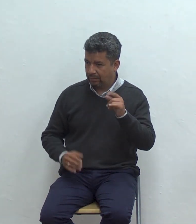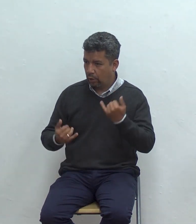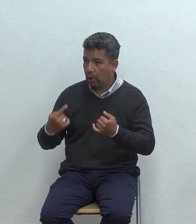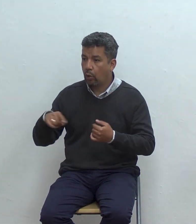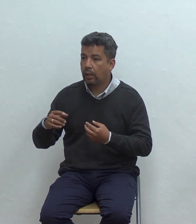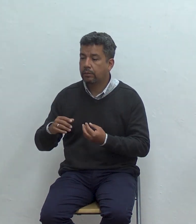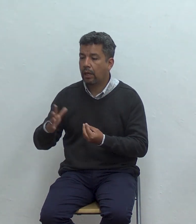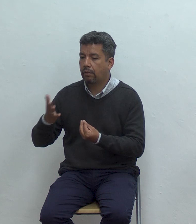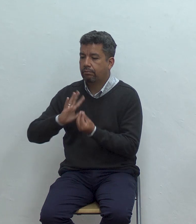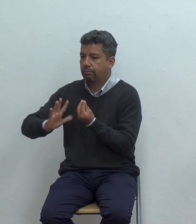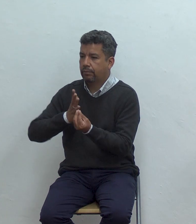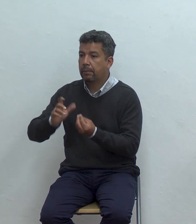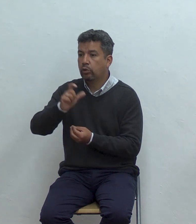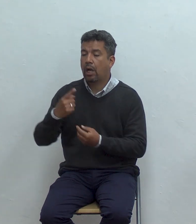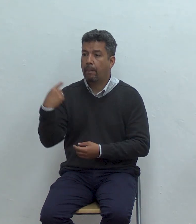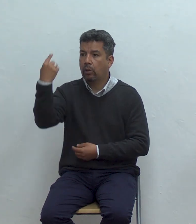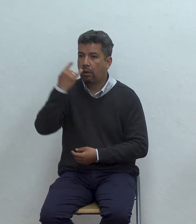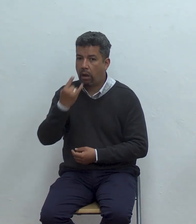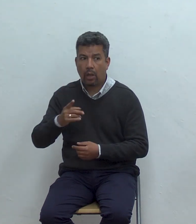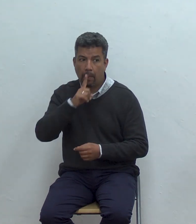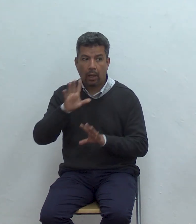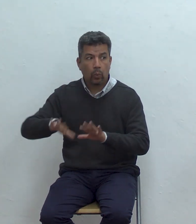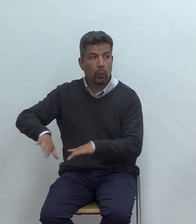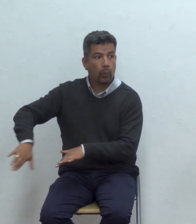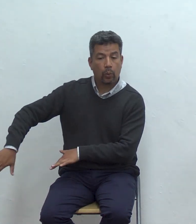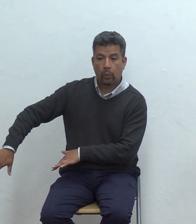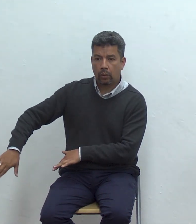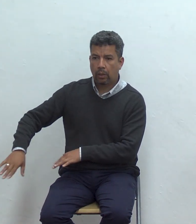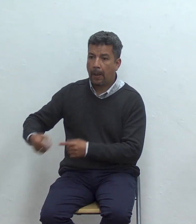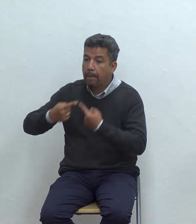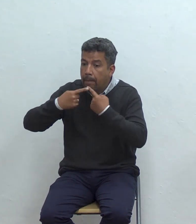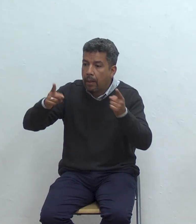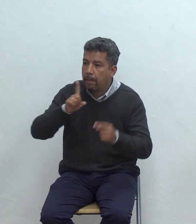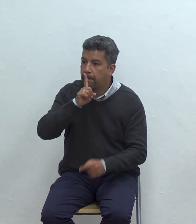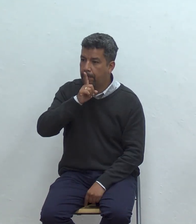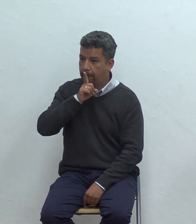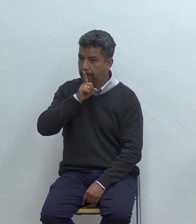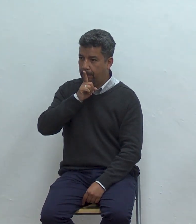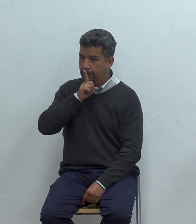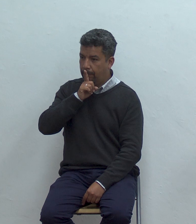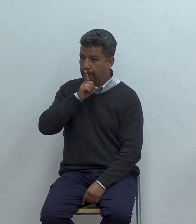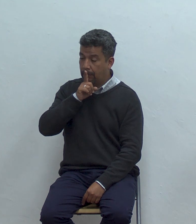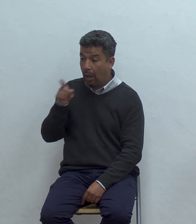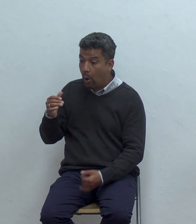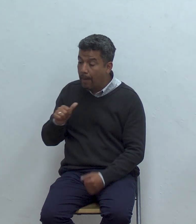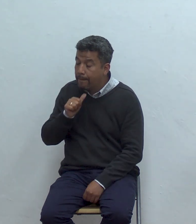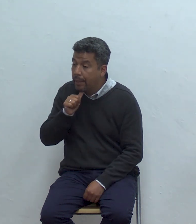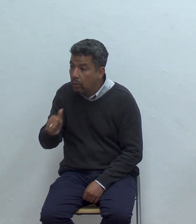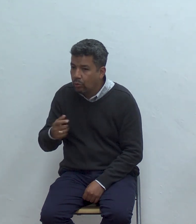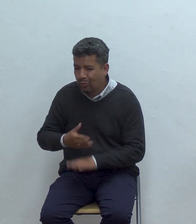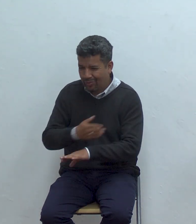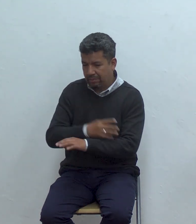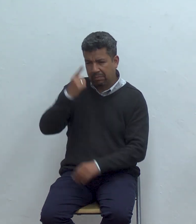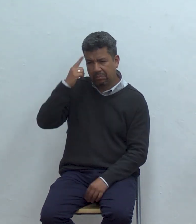para los que manejan los medios, para los políticos interesados, entonces ya no hay problema en Venezuela. Pero pregúntele a un venezolano. La cosa está peor. Yo